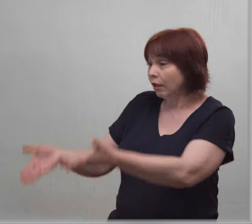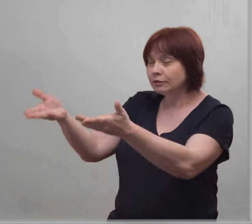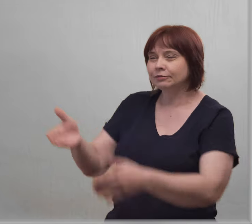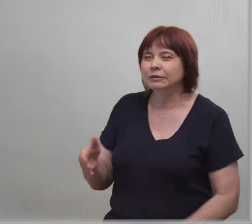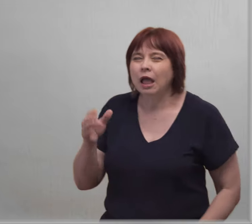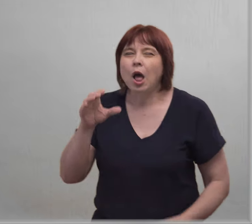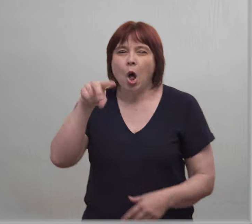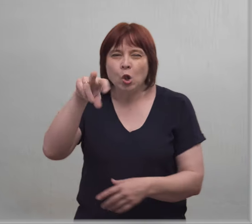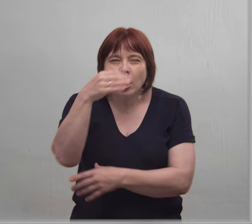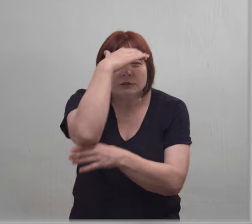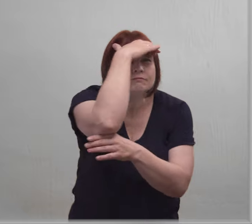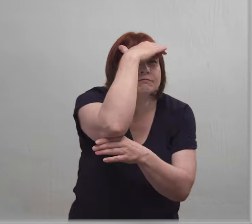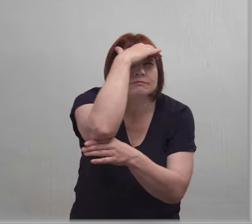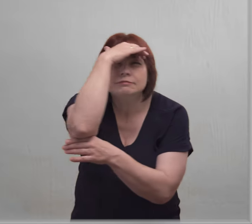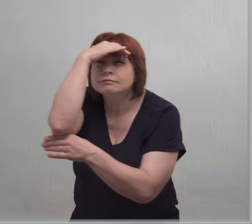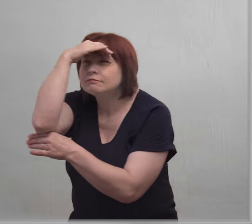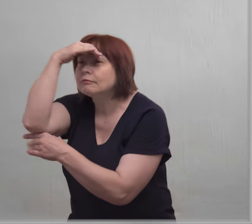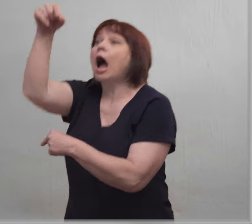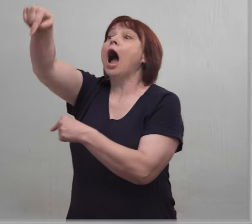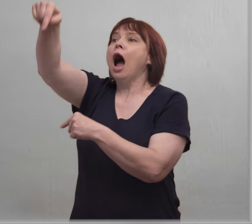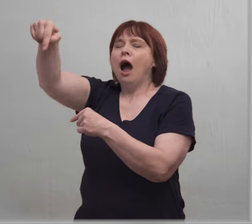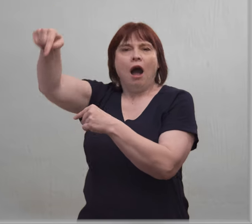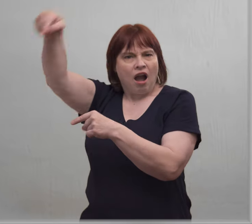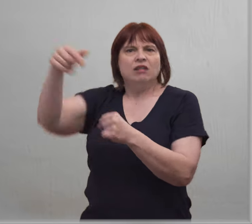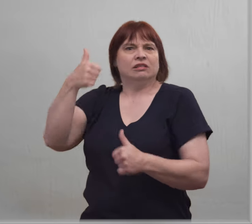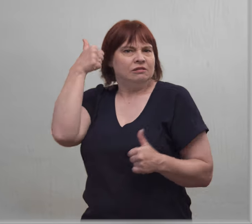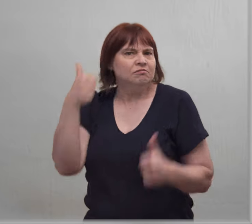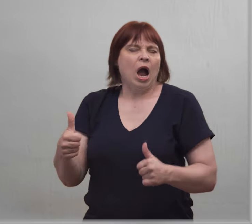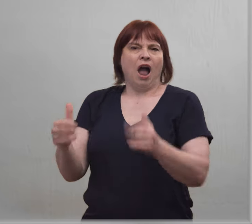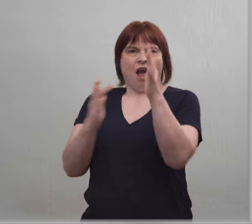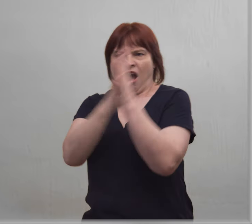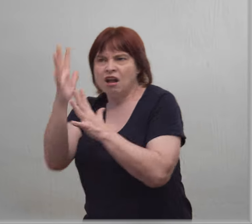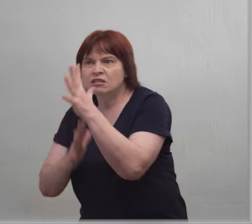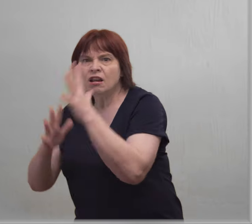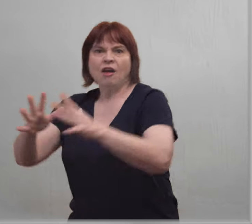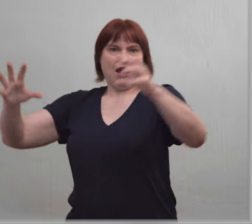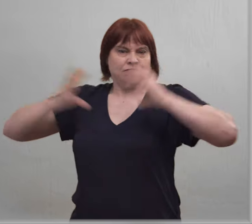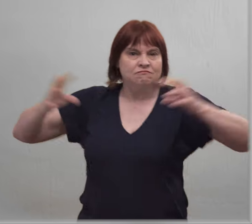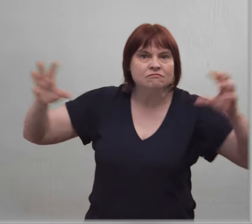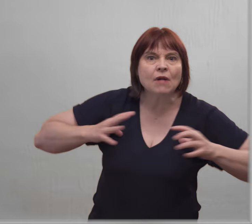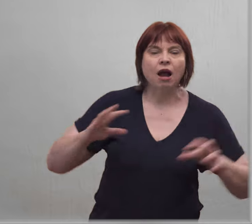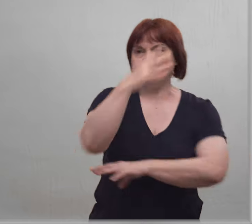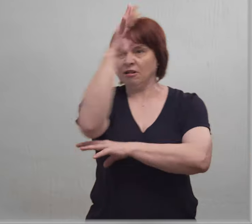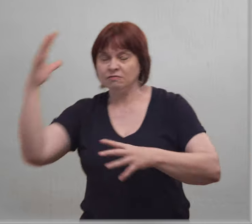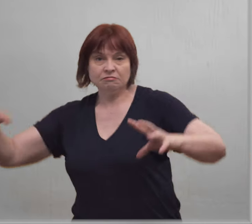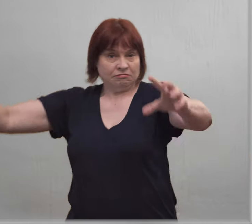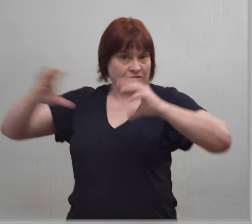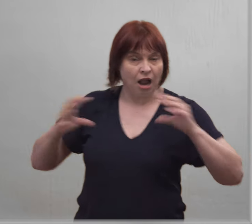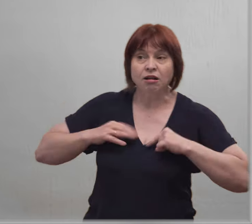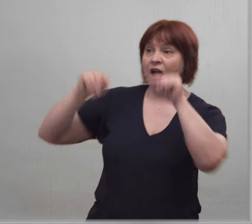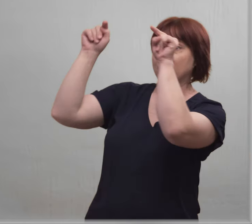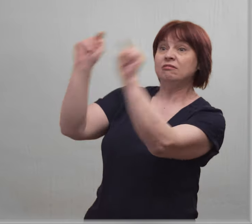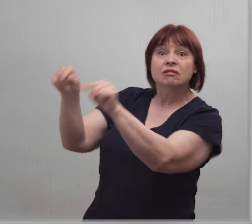долину, где течет река, где растет трава, где лучшие пастбища, и выбрал. А Авраам понимал, что